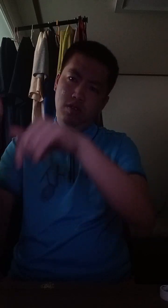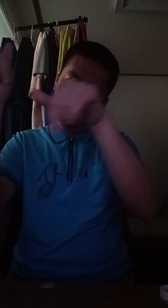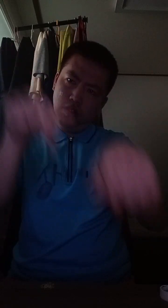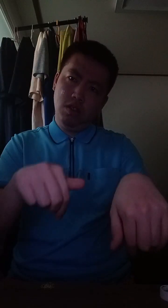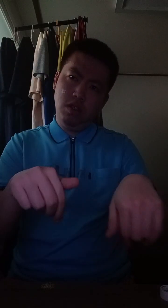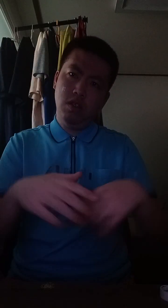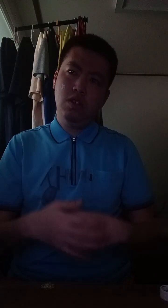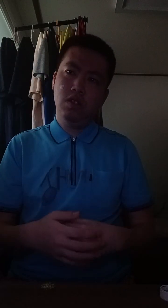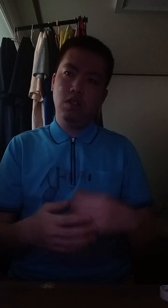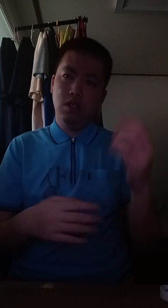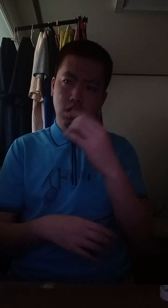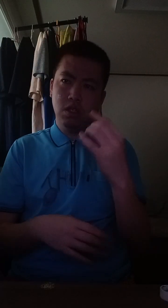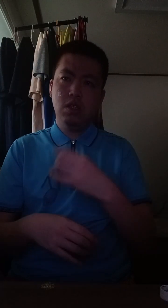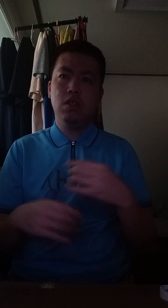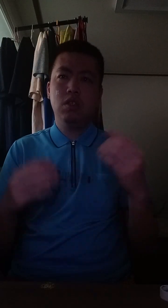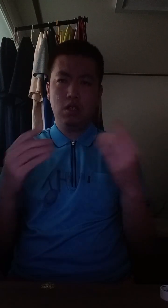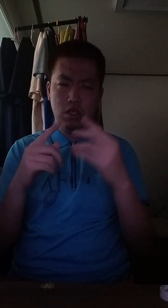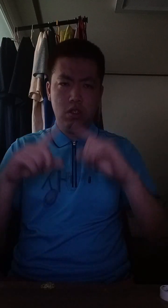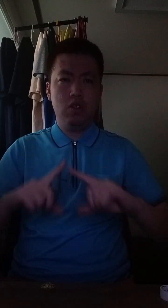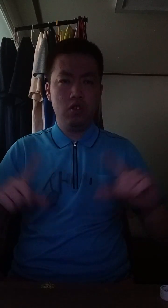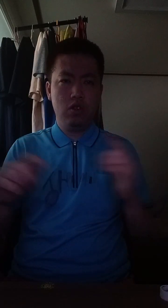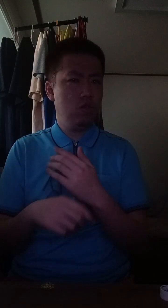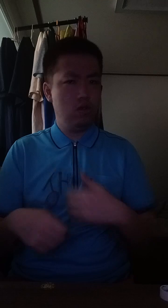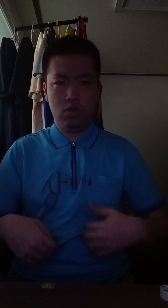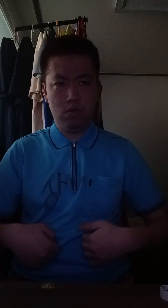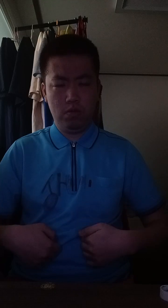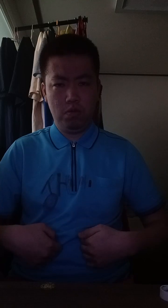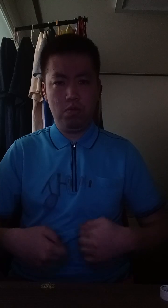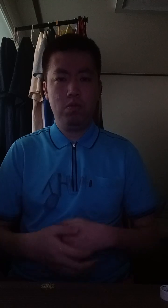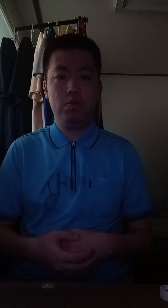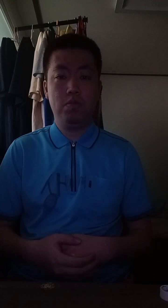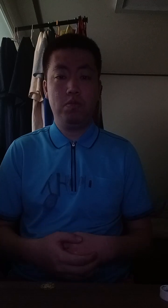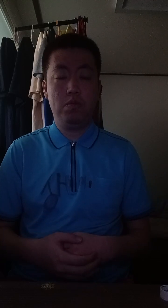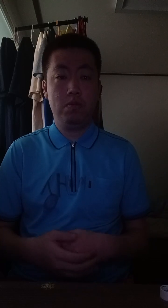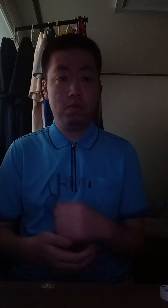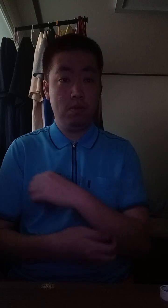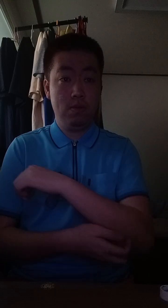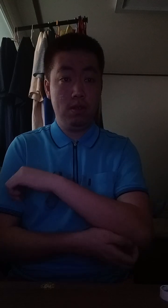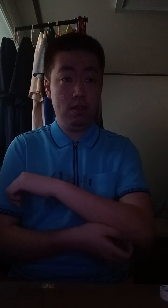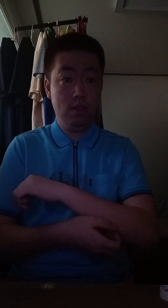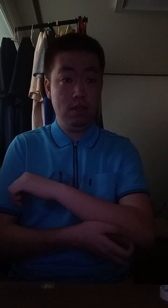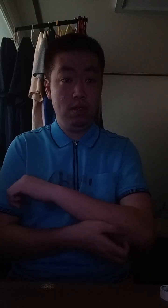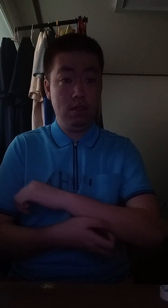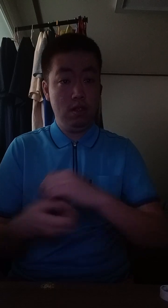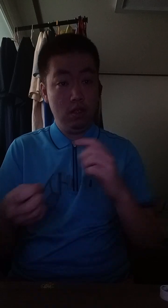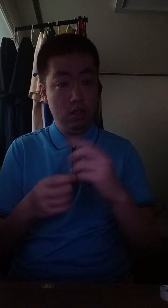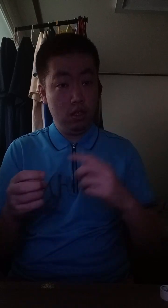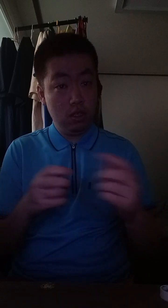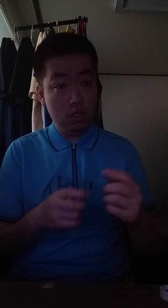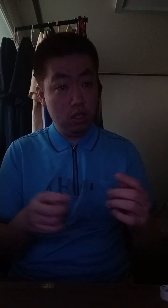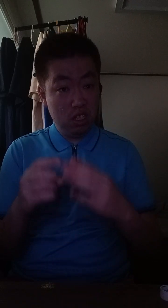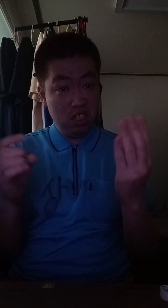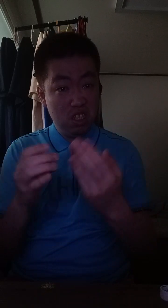뛰어들었지만 다행히 생명에 지장은 없었습니다. 기다리고 있는데 급정거라고 엄청난 소리가